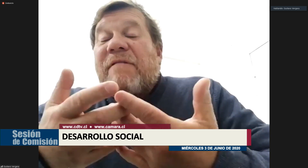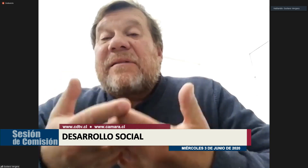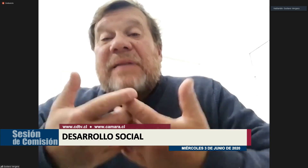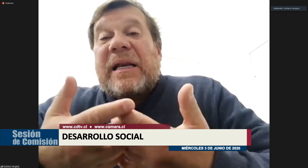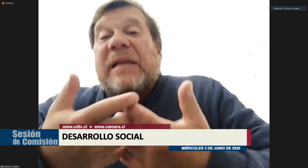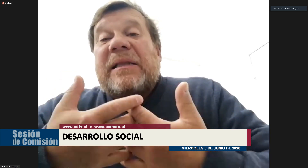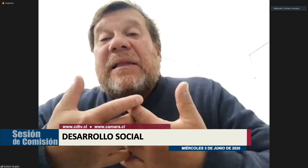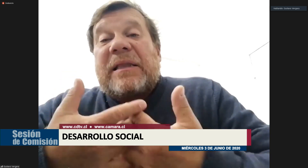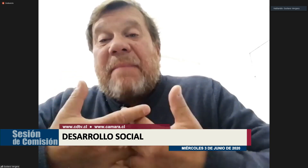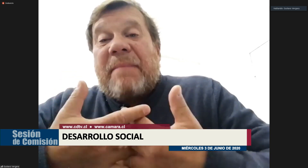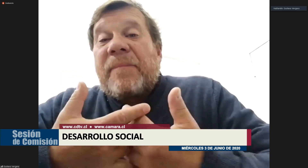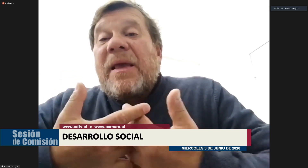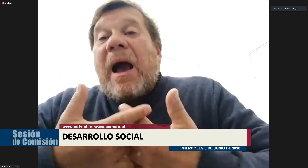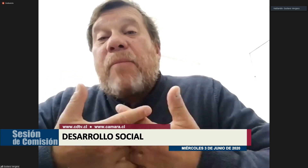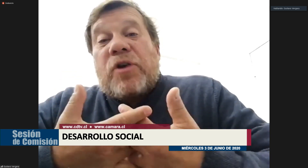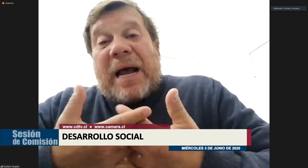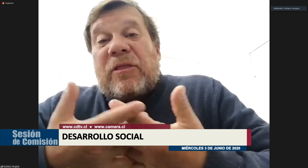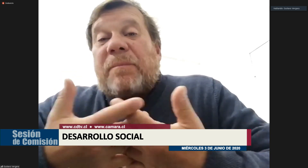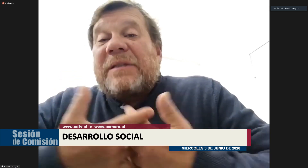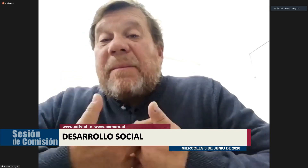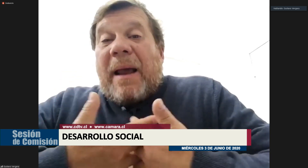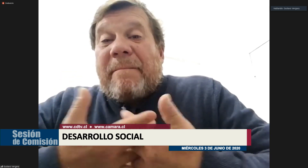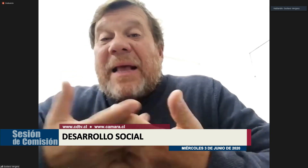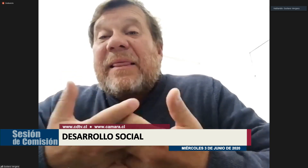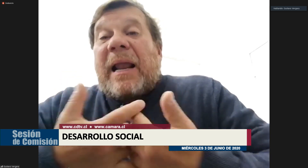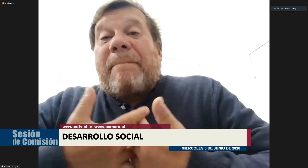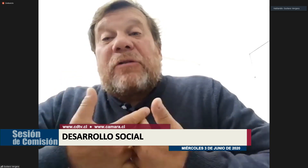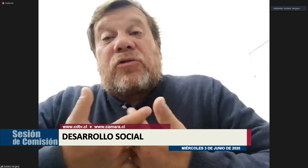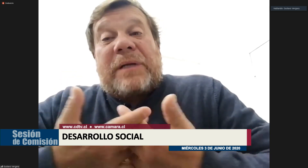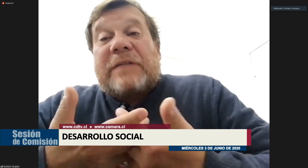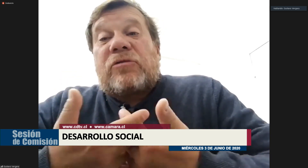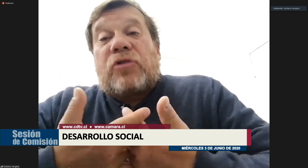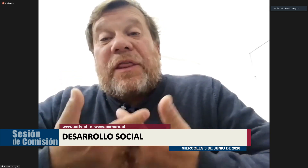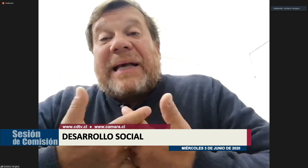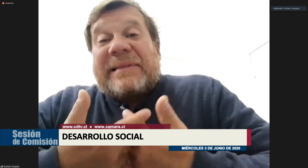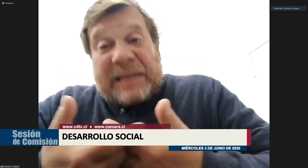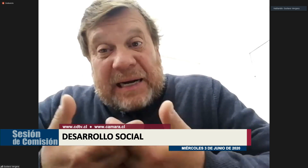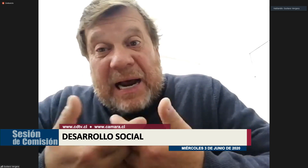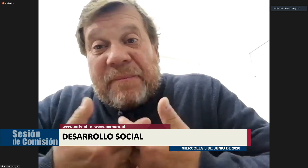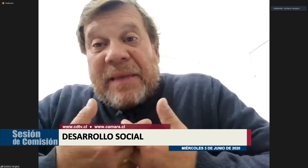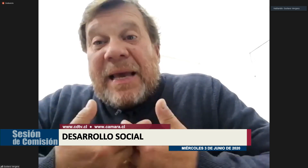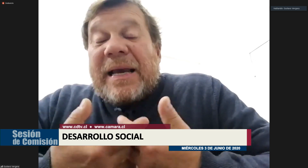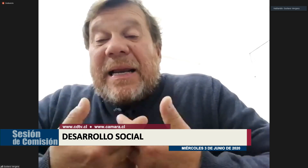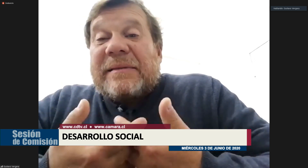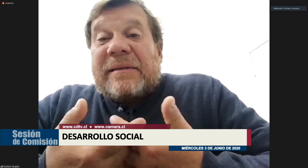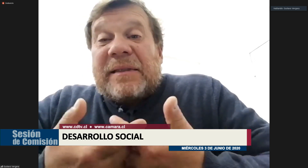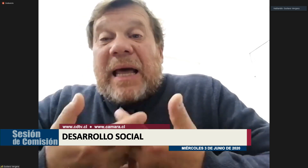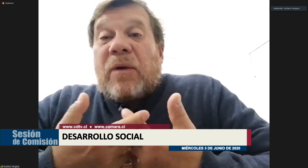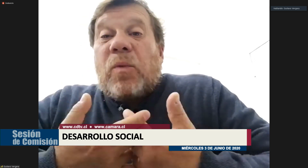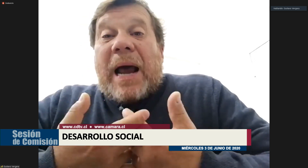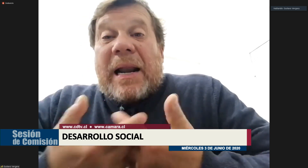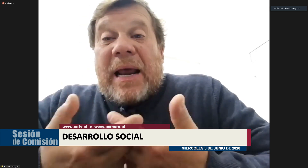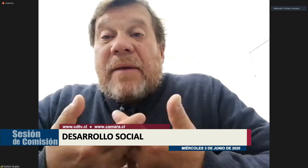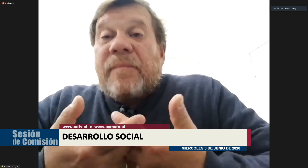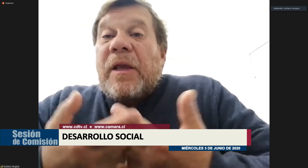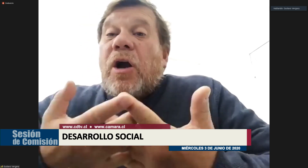avanzar en este tema, apoyando principalmente a las personas sordas ciegas que necesitan una ley como